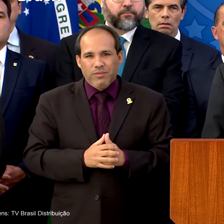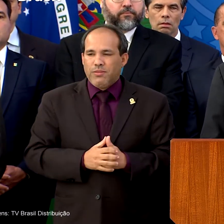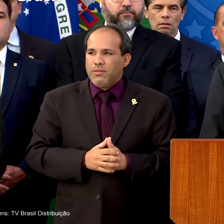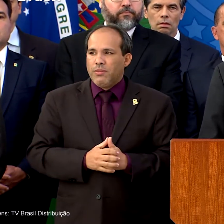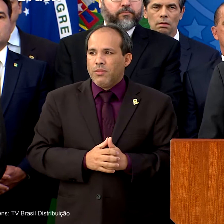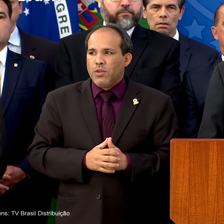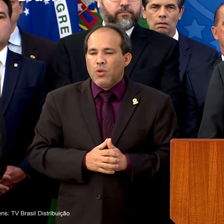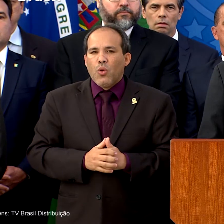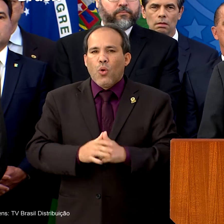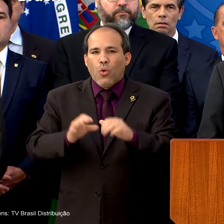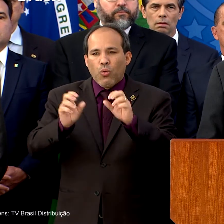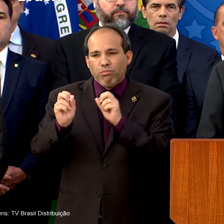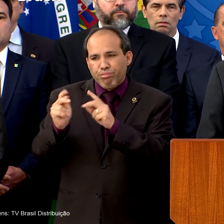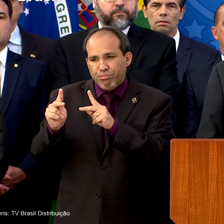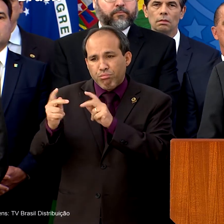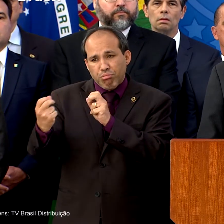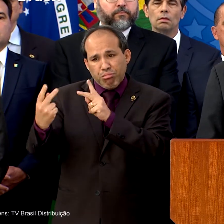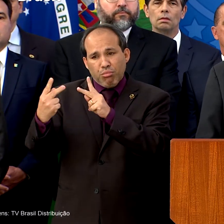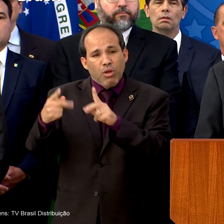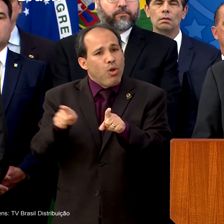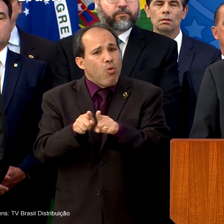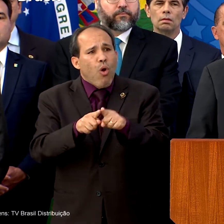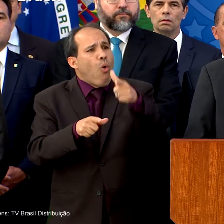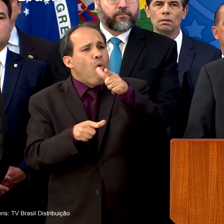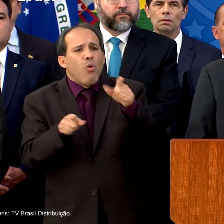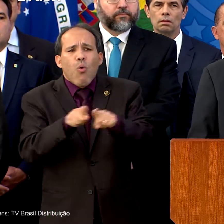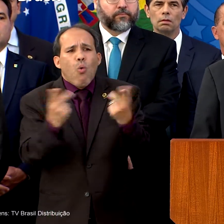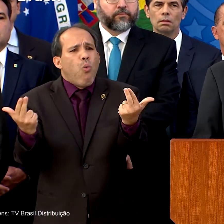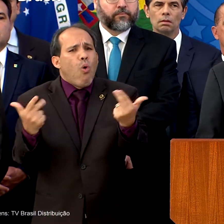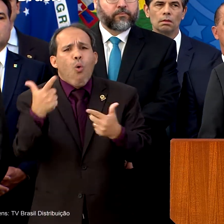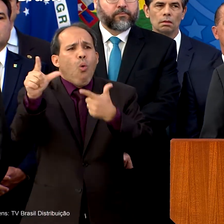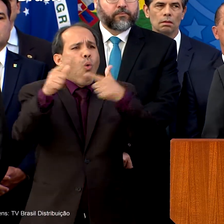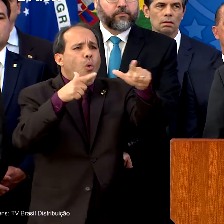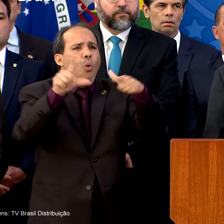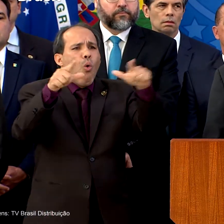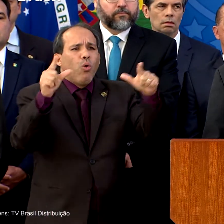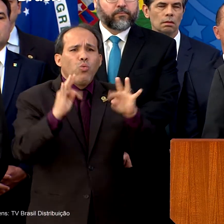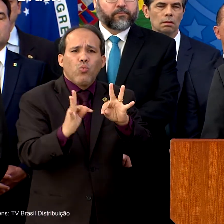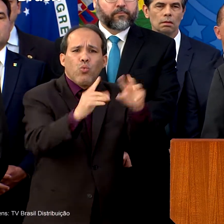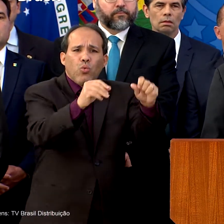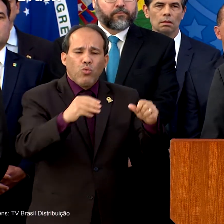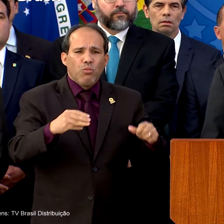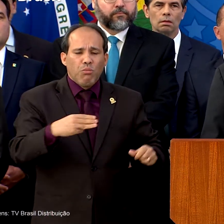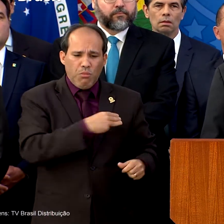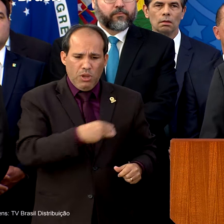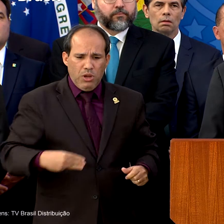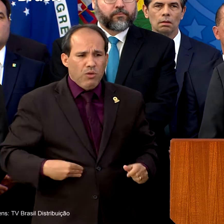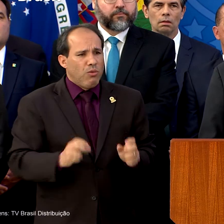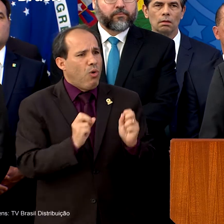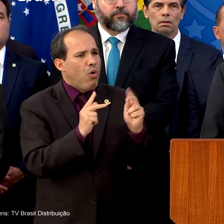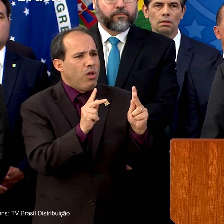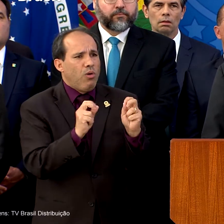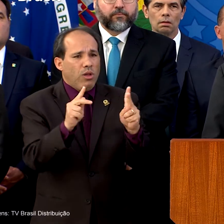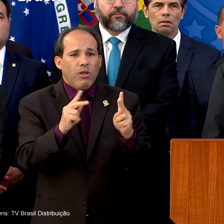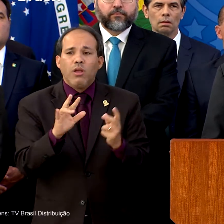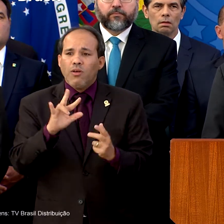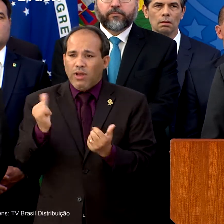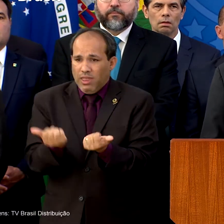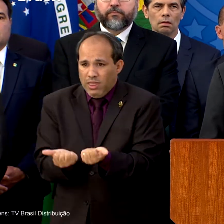se acertamos como fiz com todos menos e vai ter autonomia